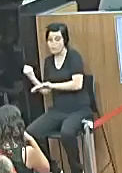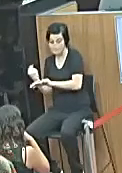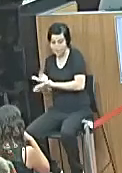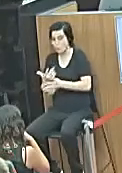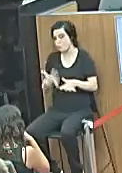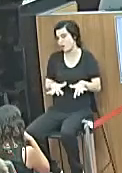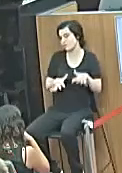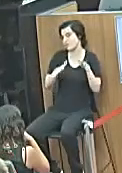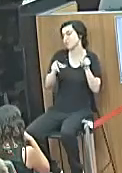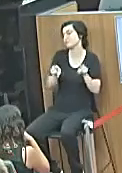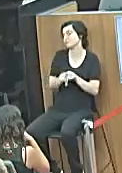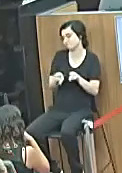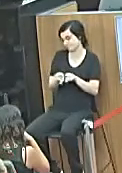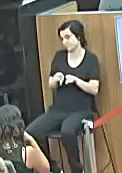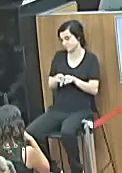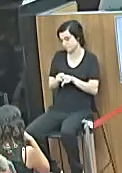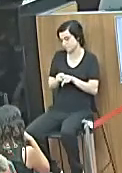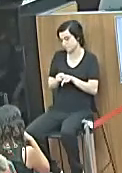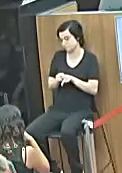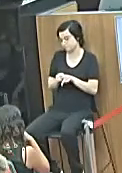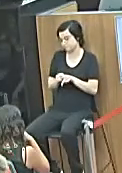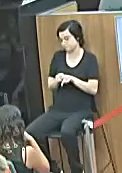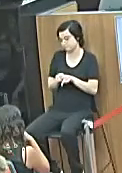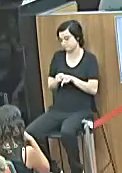fenae e pai